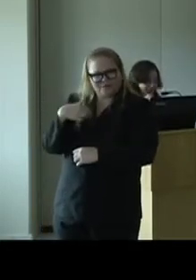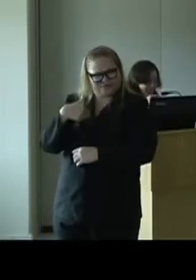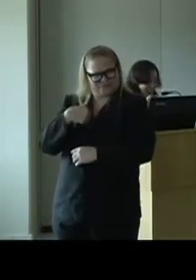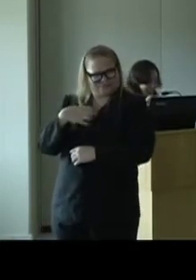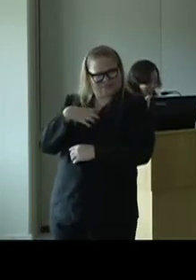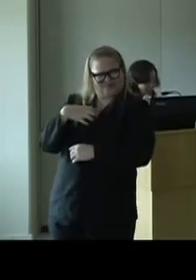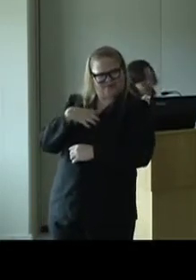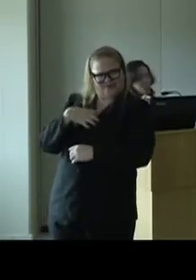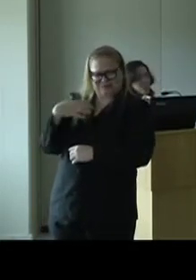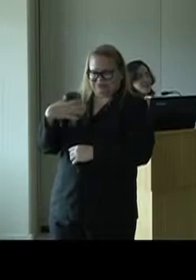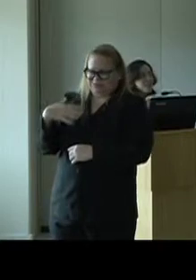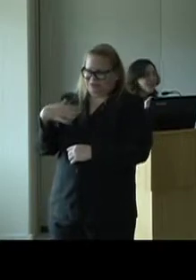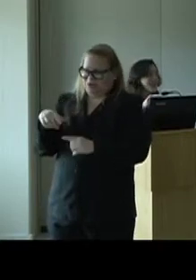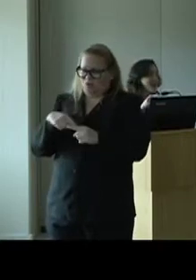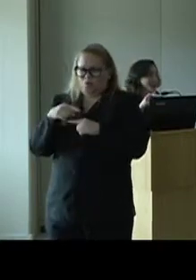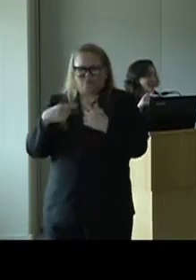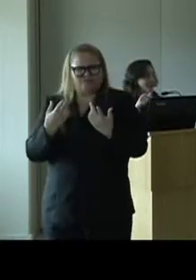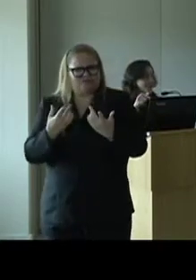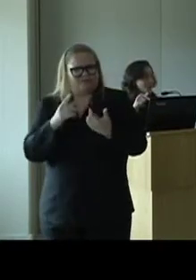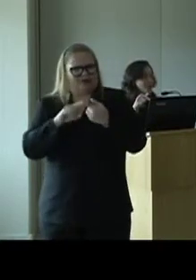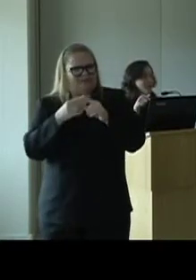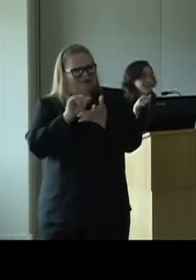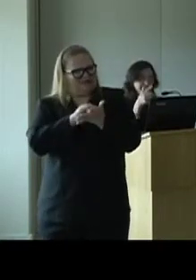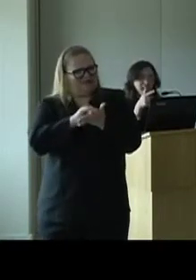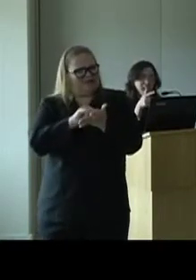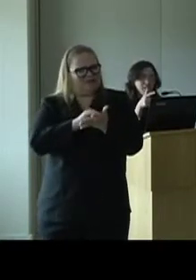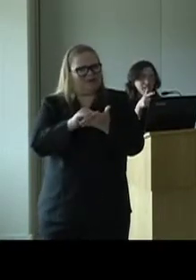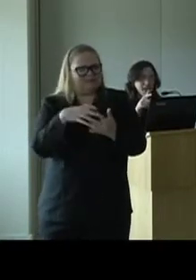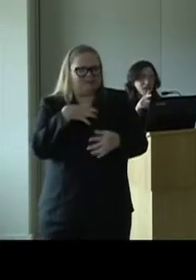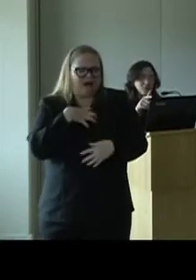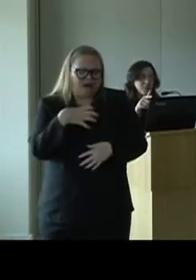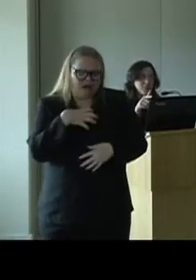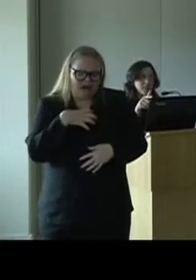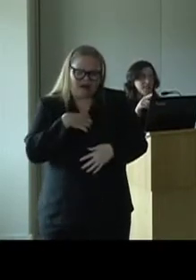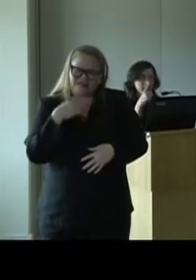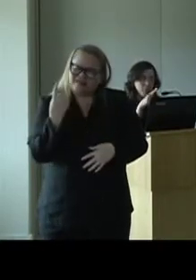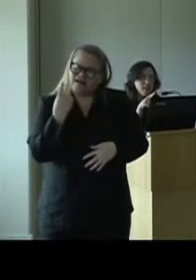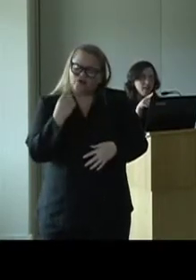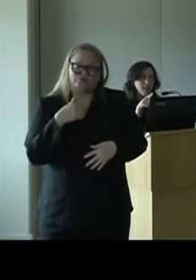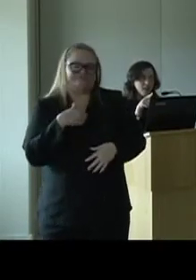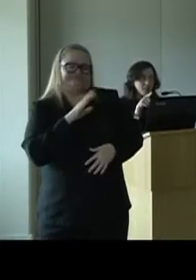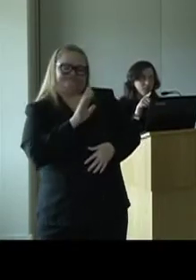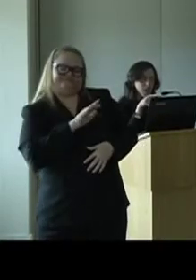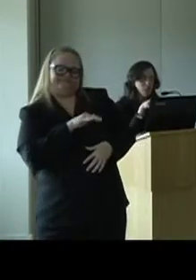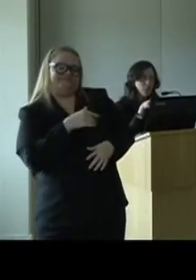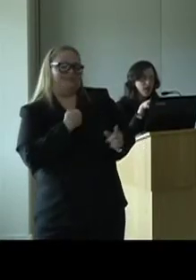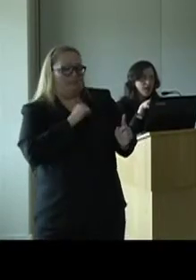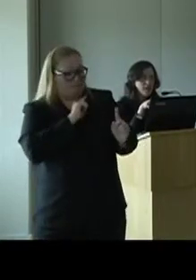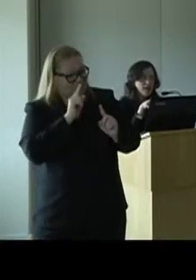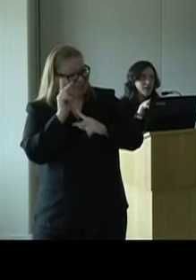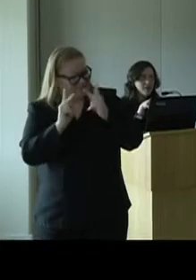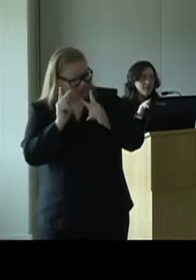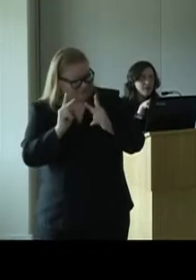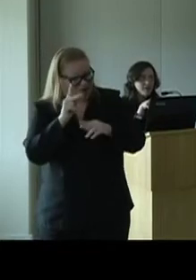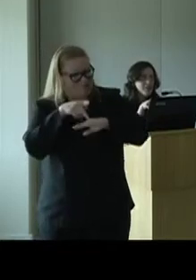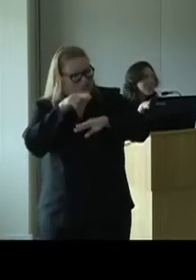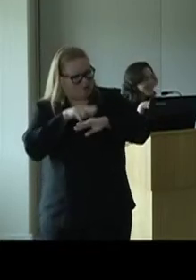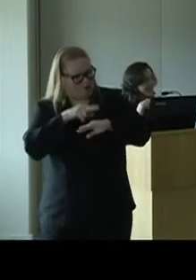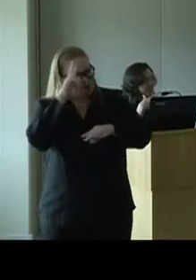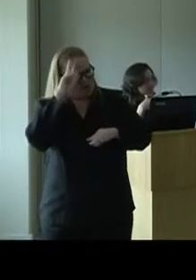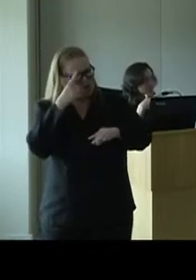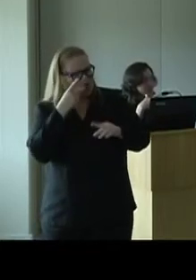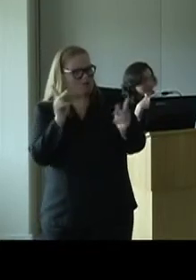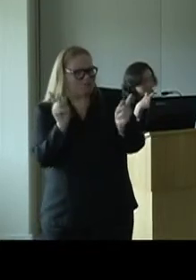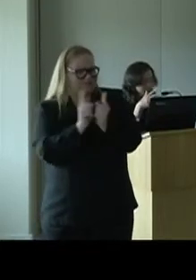y yo me quejo. Y ella dice que cuando alguna de sus amigas en Nueva York se quejaba de algo, ella decía, te voy a llevar a Puerto Rico a que conozcas a Gabriel.